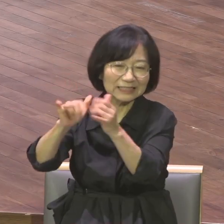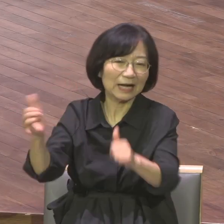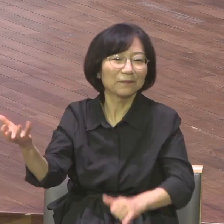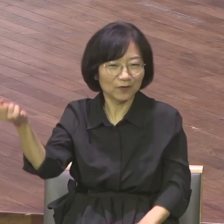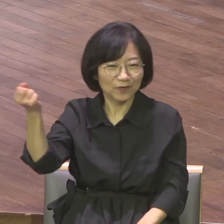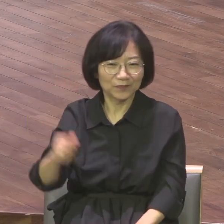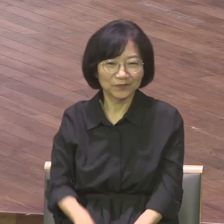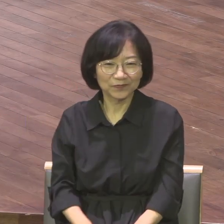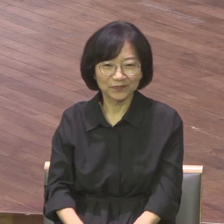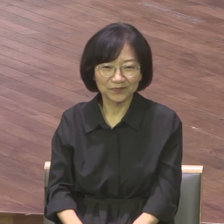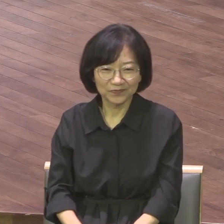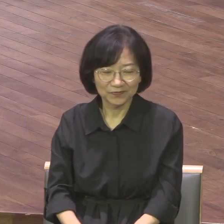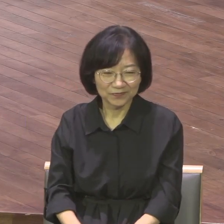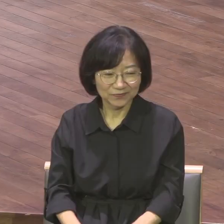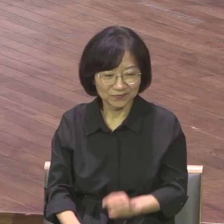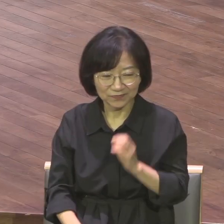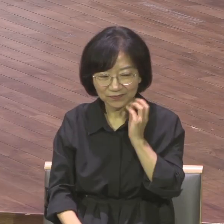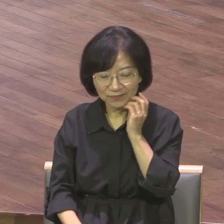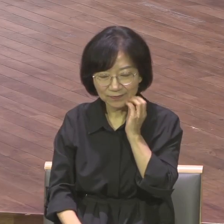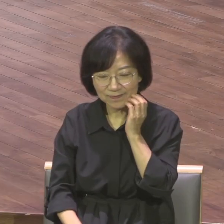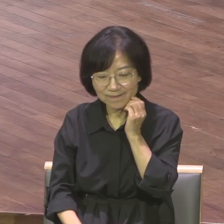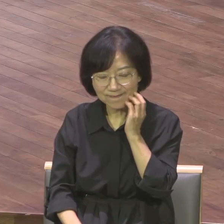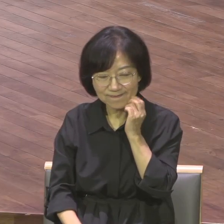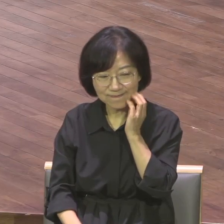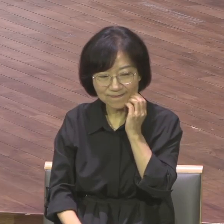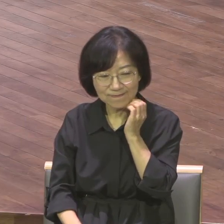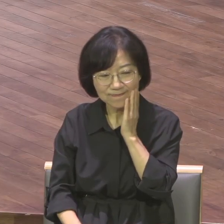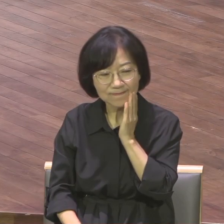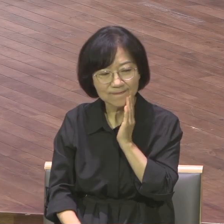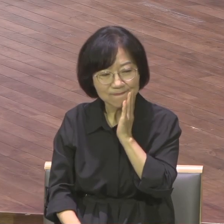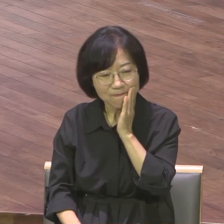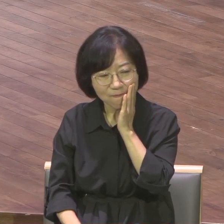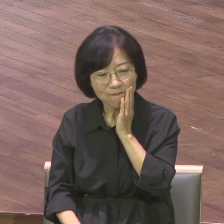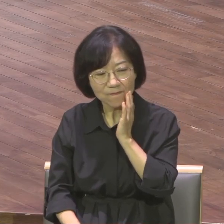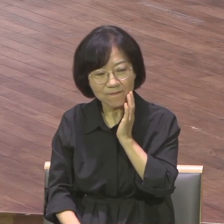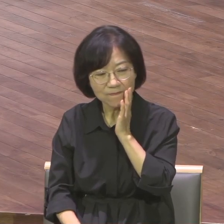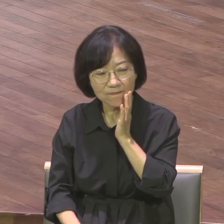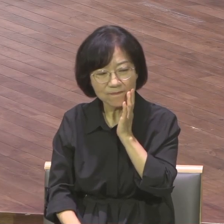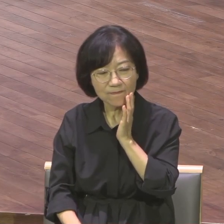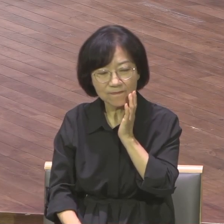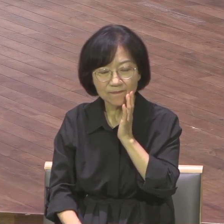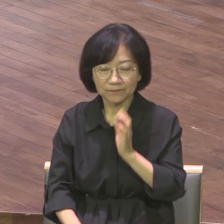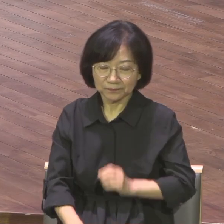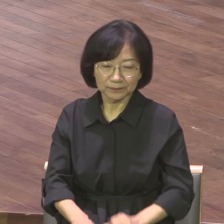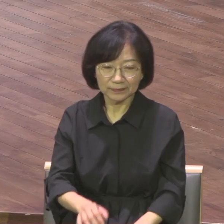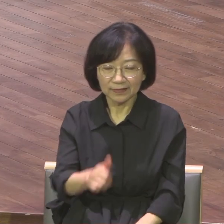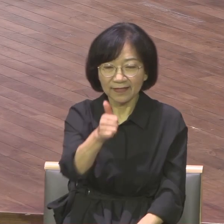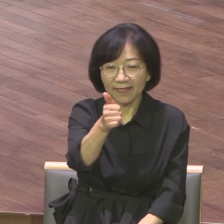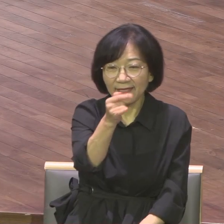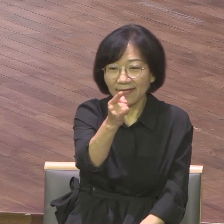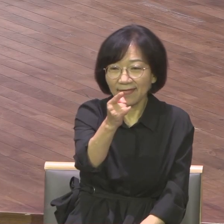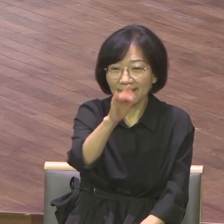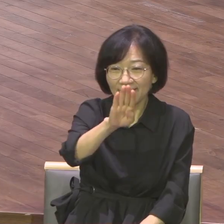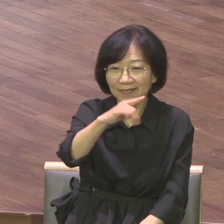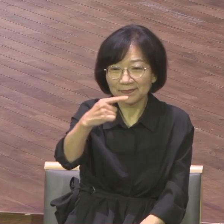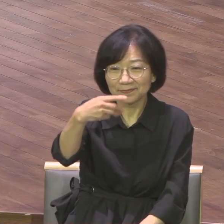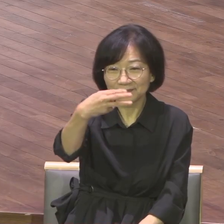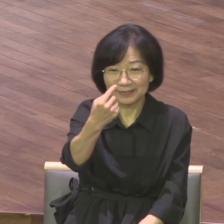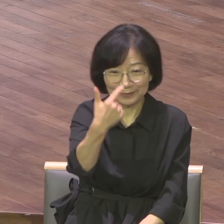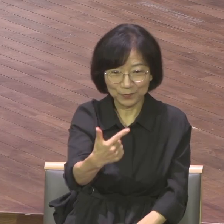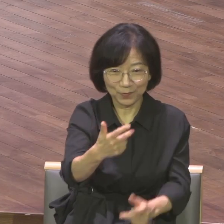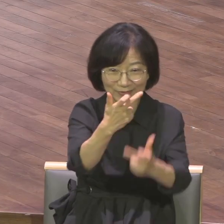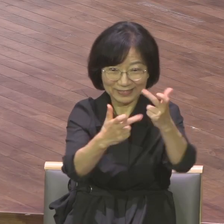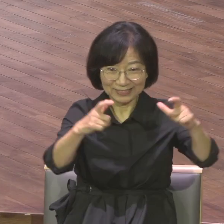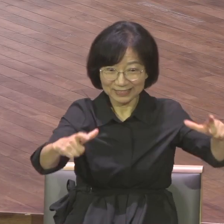축복을 침노하는 자. 그러면 이 헤브론이 뭐요? 어떻게 됐어요? 갈렙이 도전해서 갈렙의 기업이 되었다